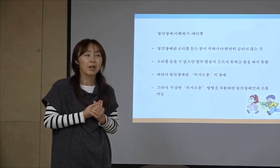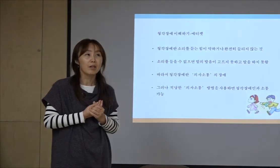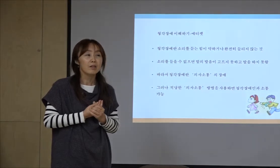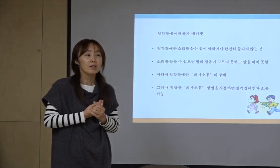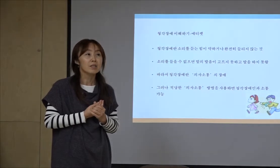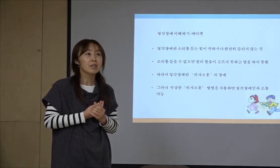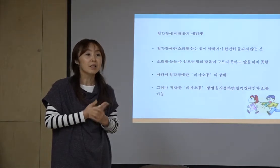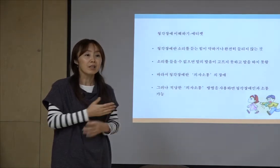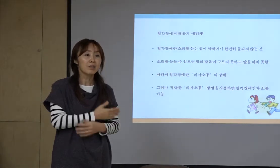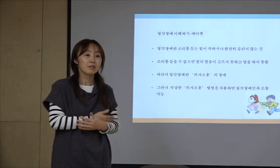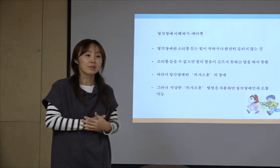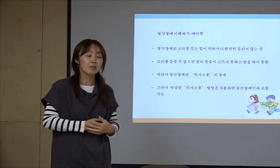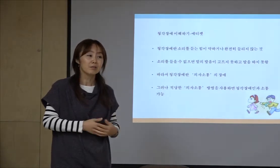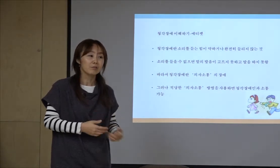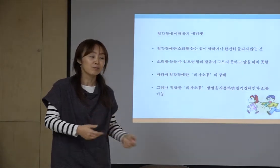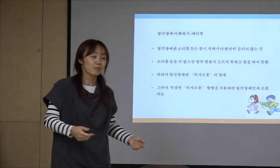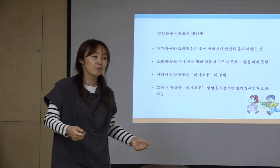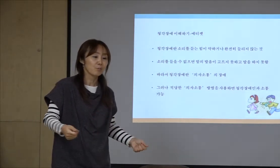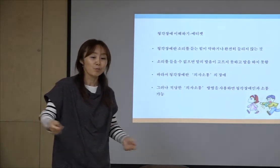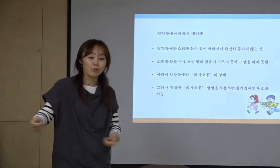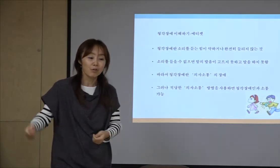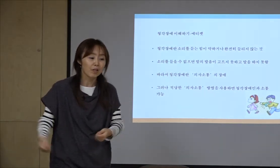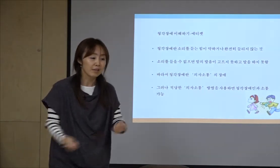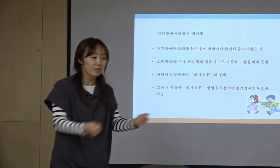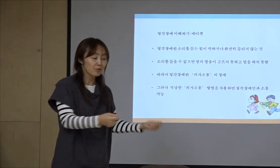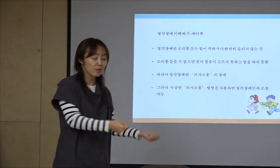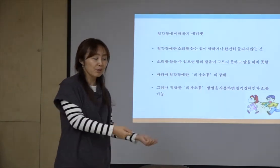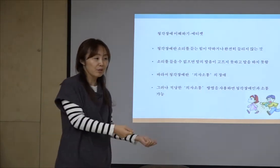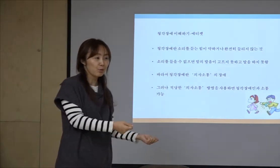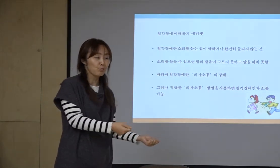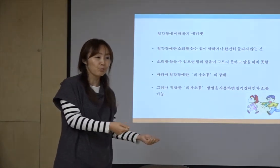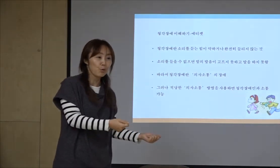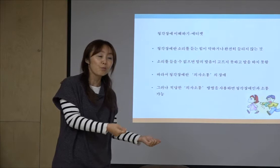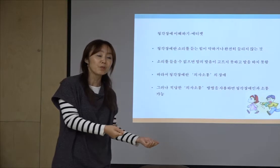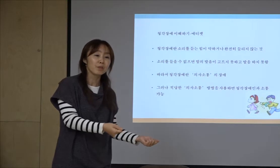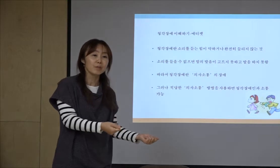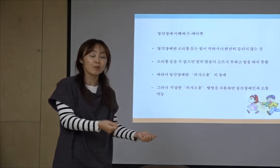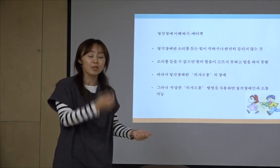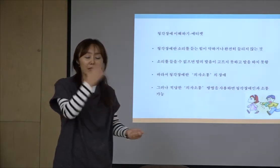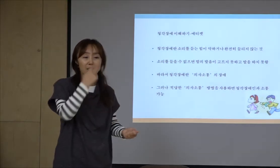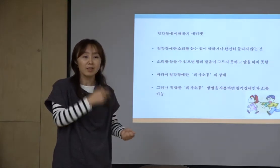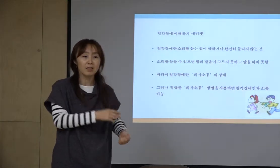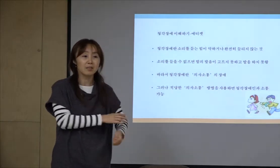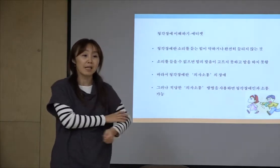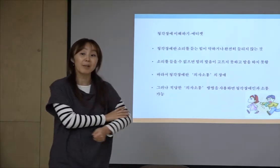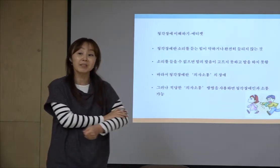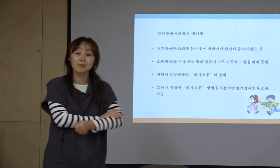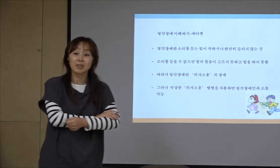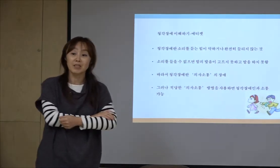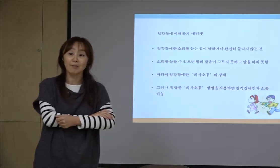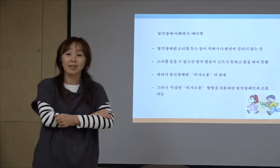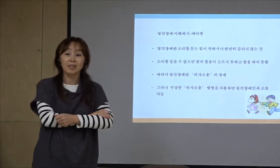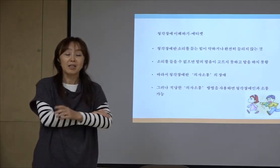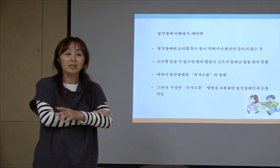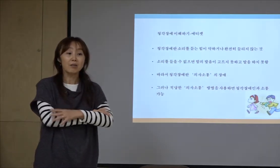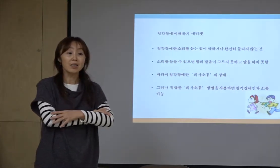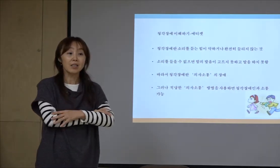우리가 지체장애인들은 뭐 물건 갖다 주고 되거나 도움을 드리면 되고 시각장애인들은 잡아드리면 되지만